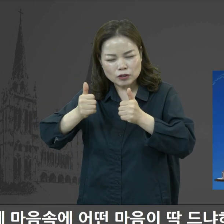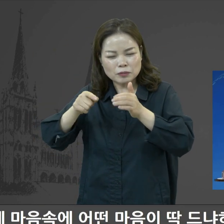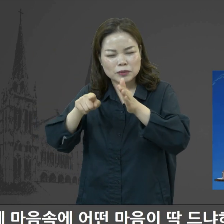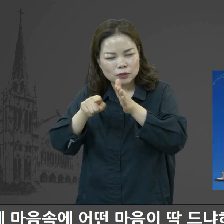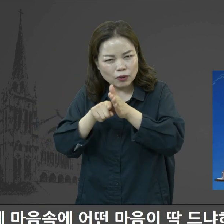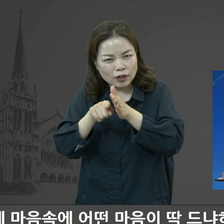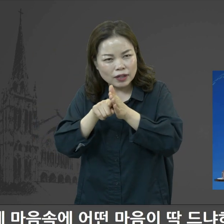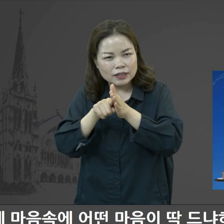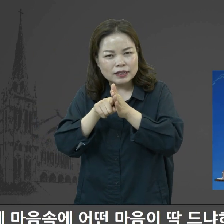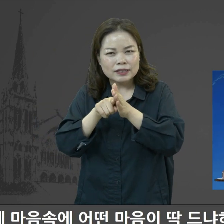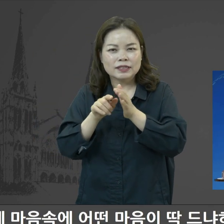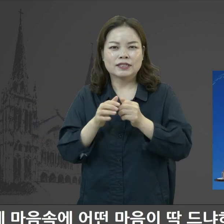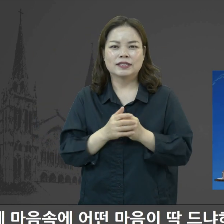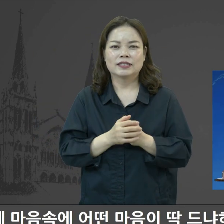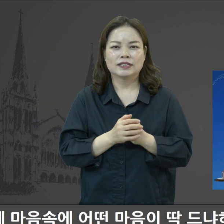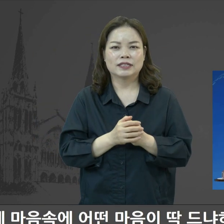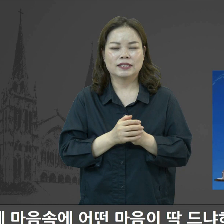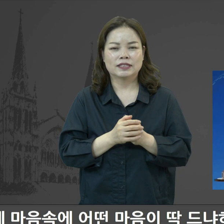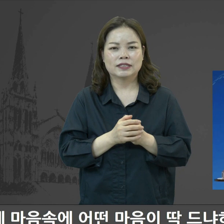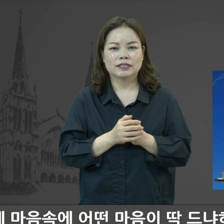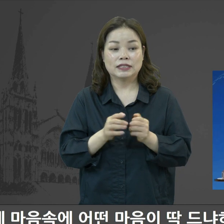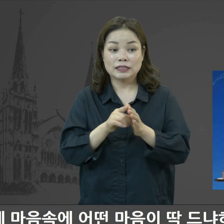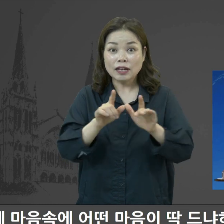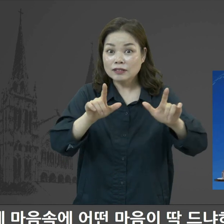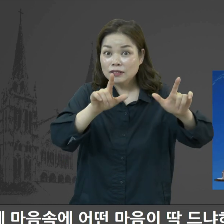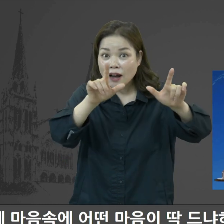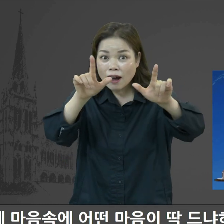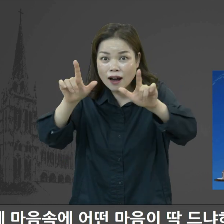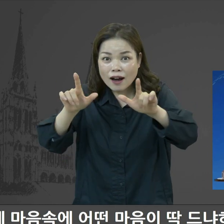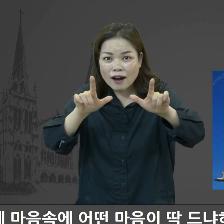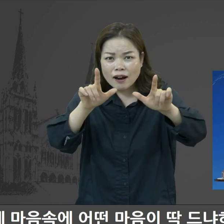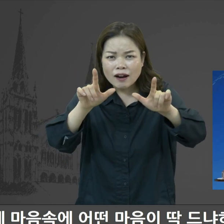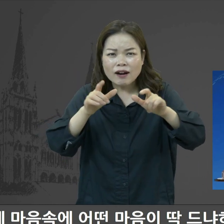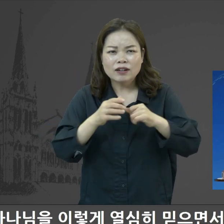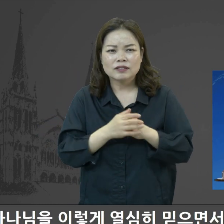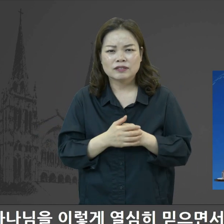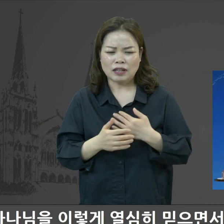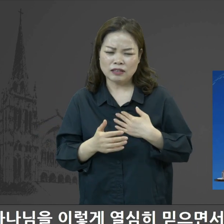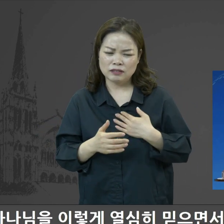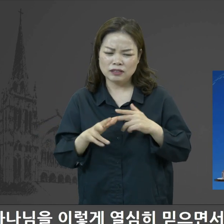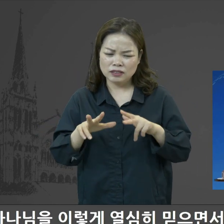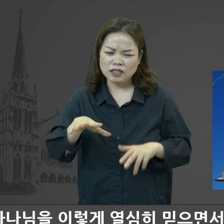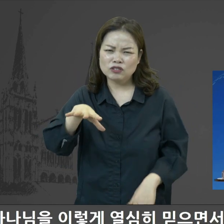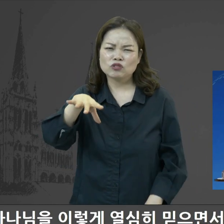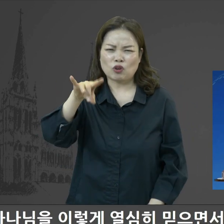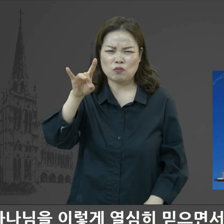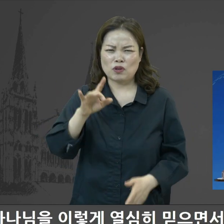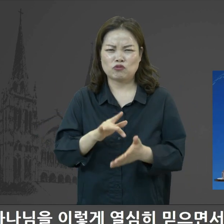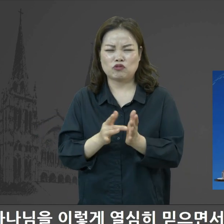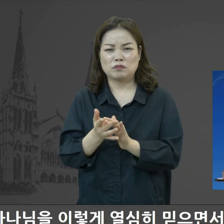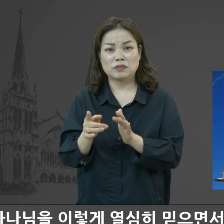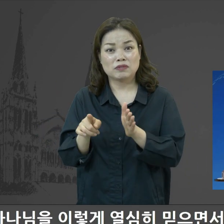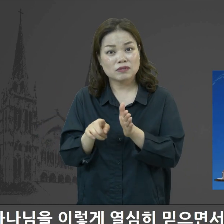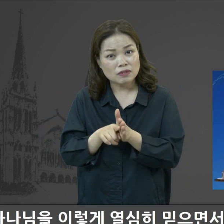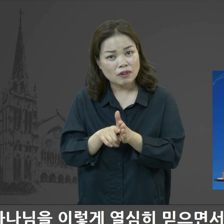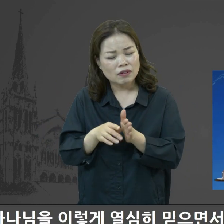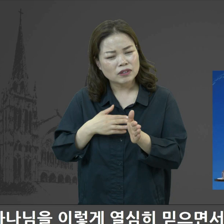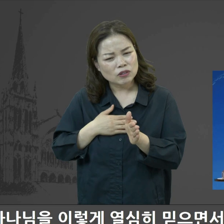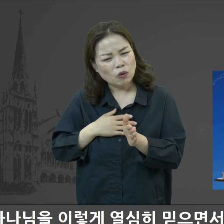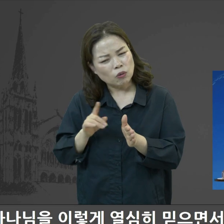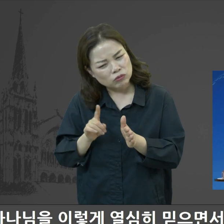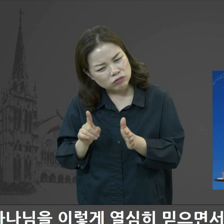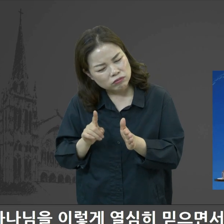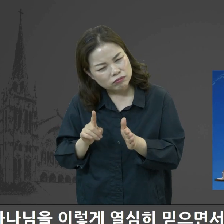믿으면서 다 이렇게 신앙생활을 이렇게 했는데, 나는 이제 처음 예수님을 믿는데 나는